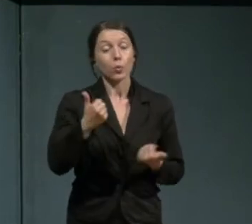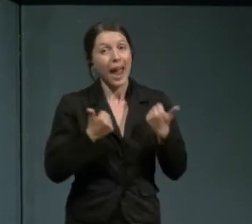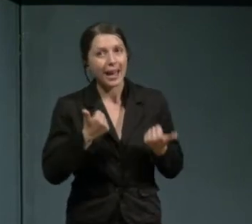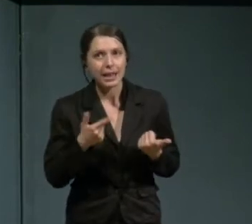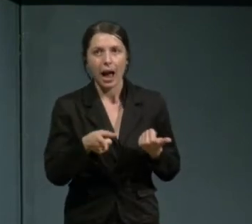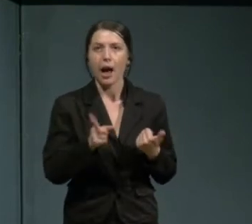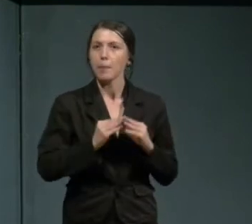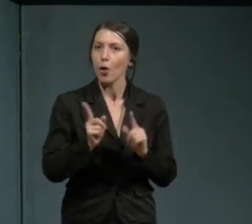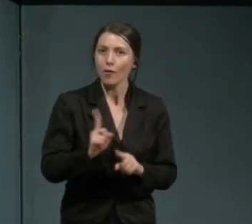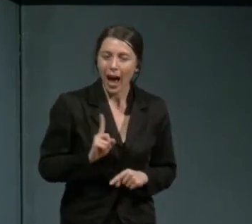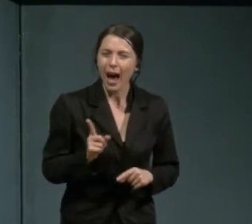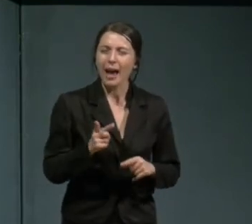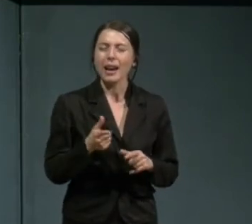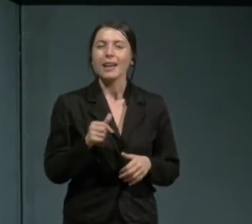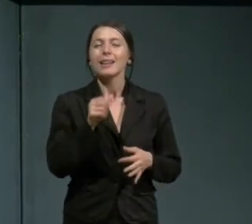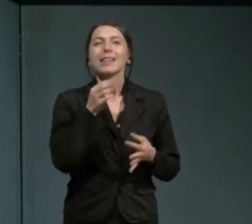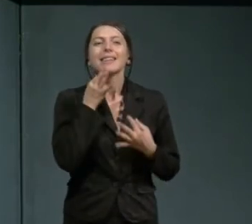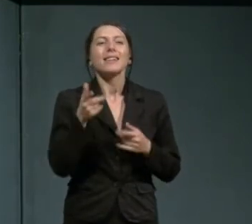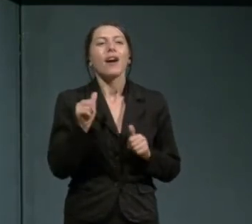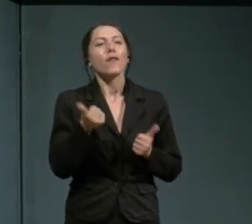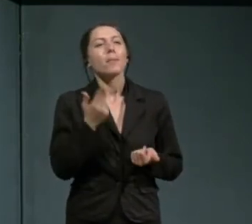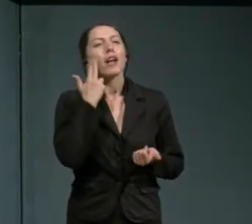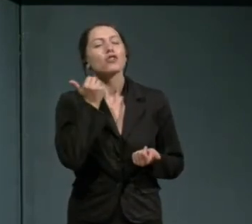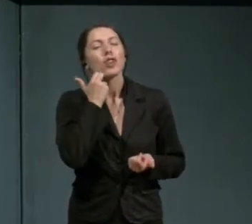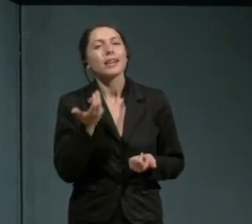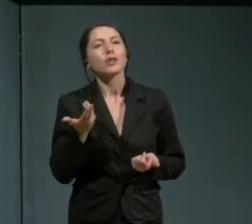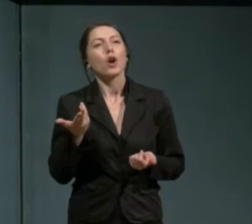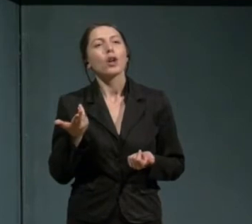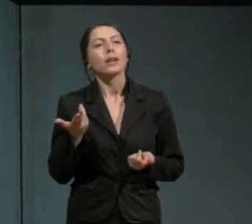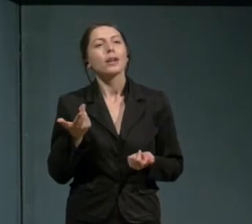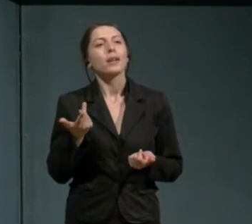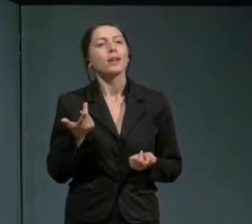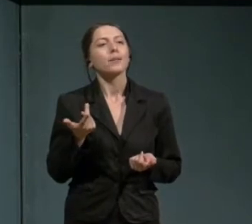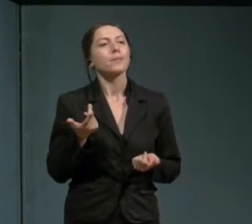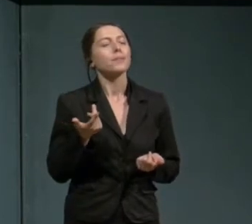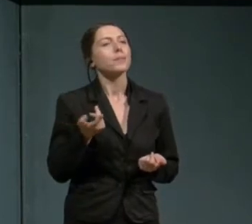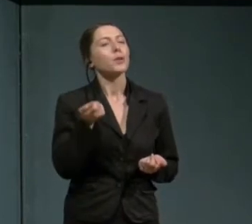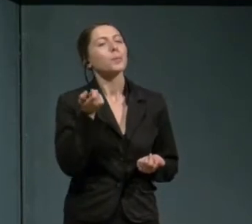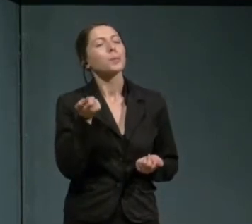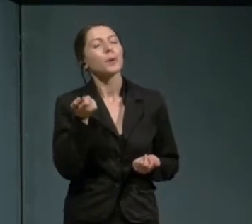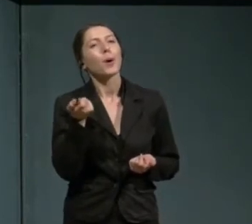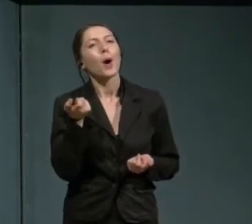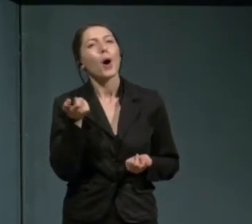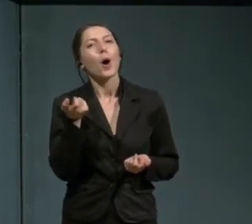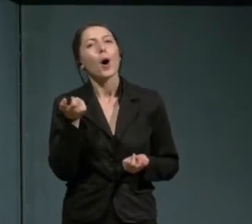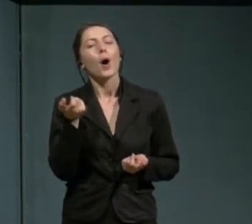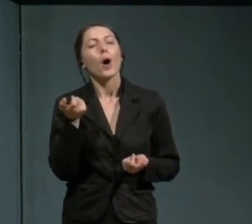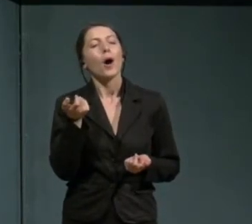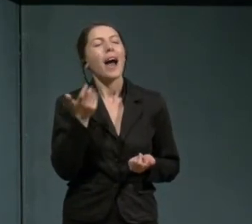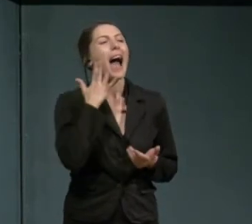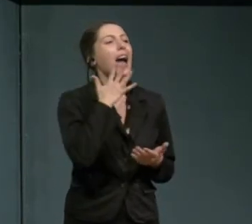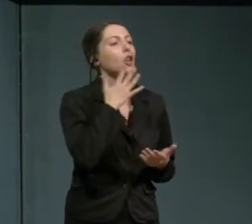devi fare questo eccetera sono genitori un po destabilizzati